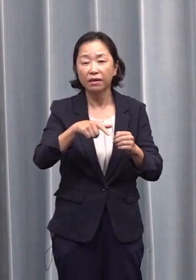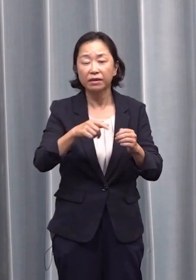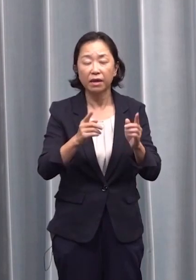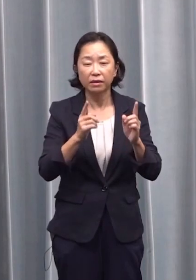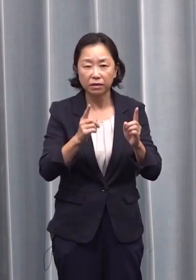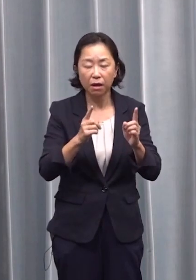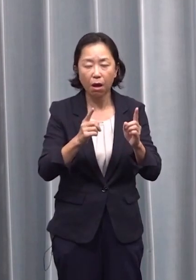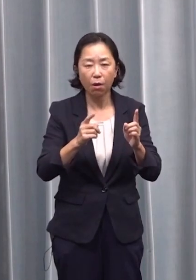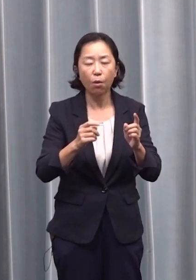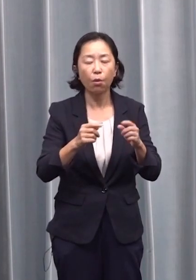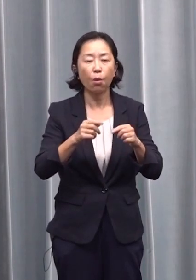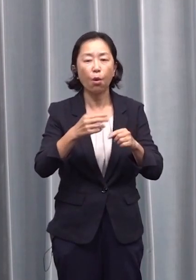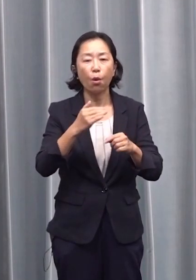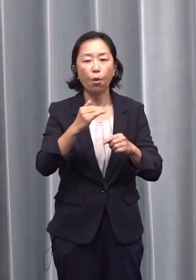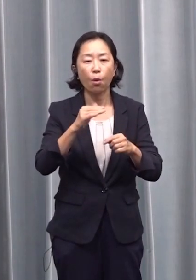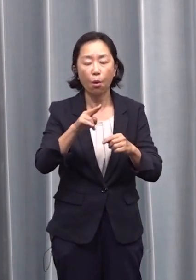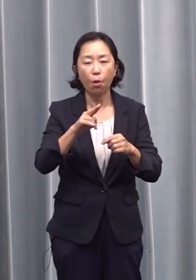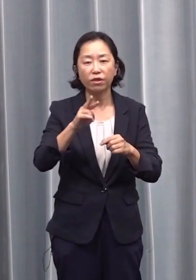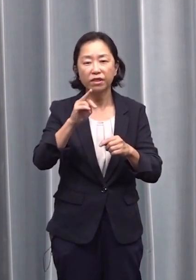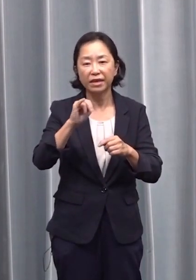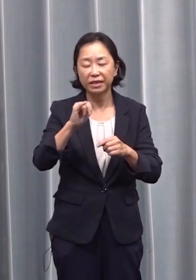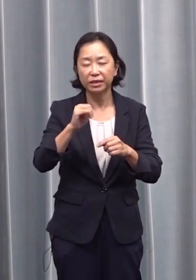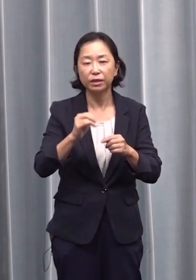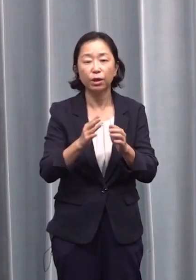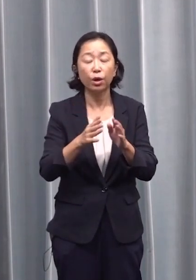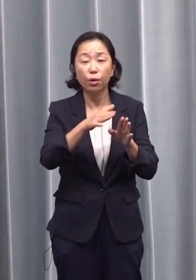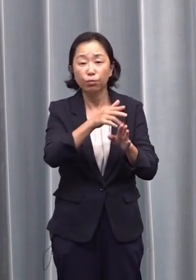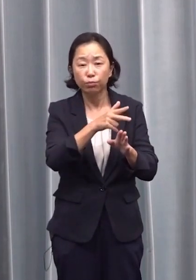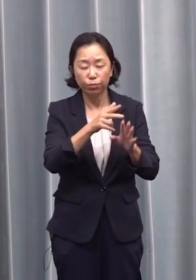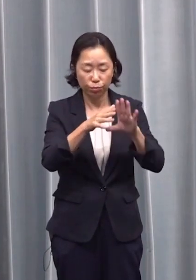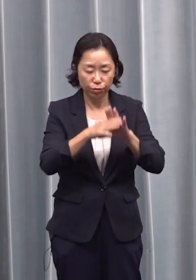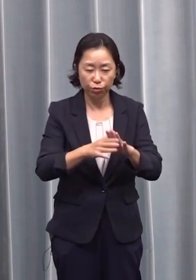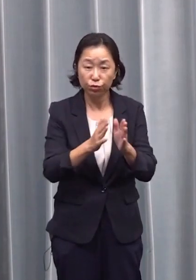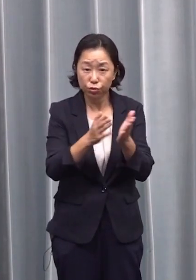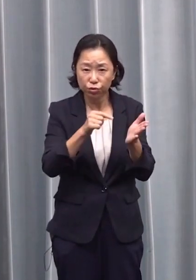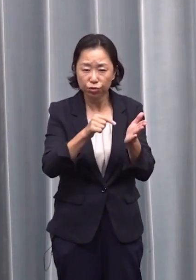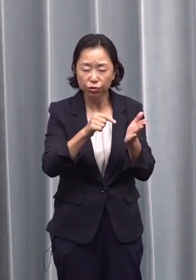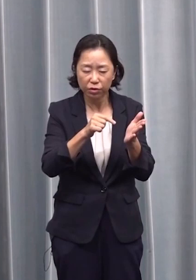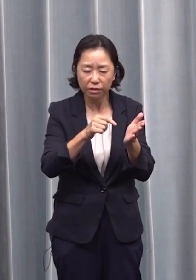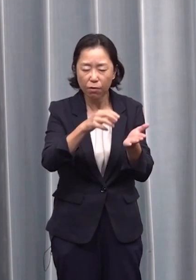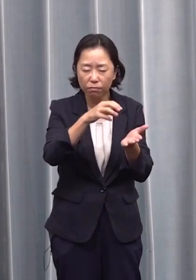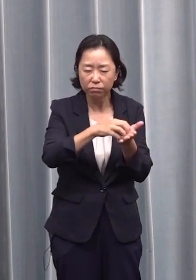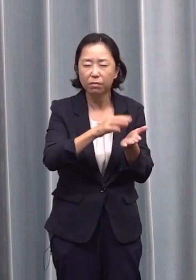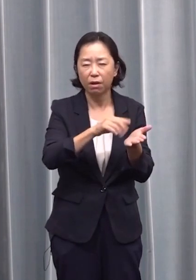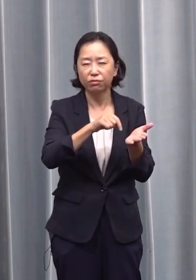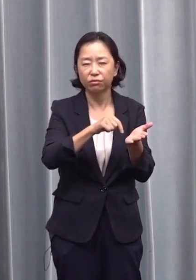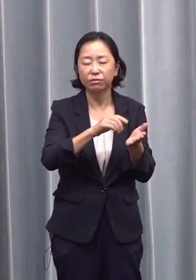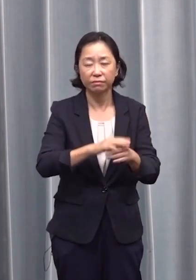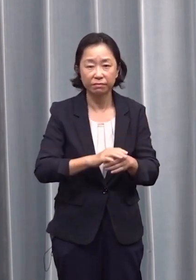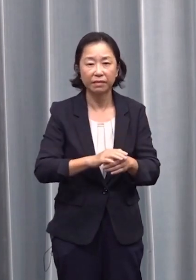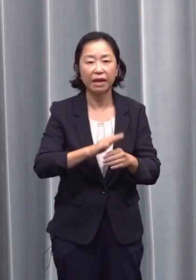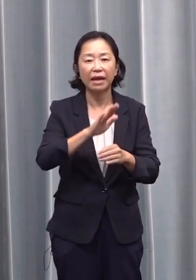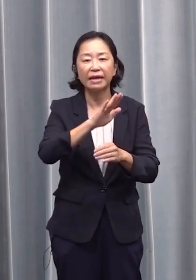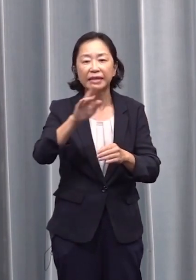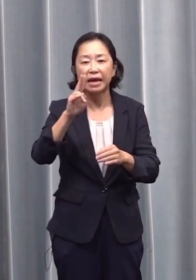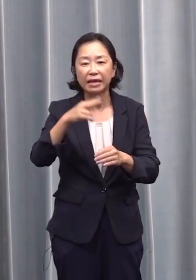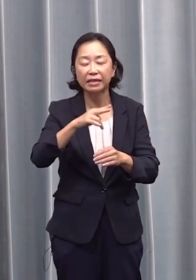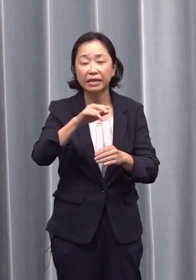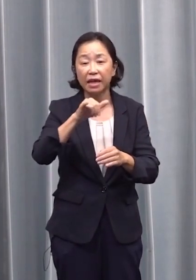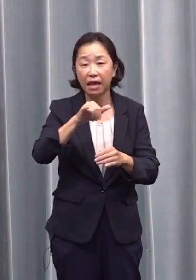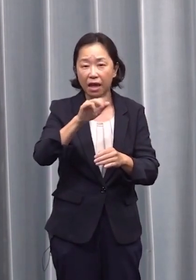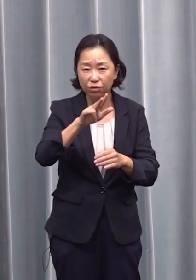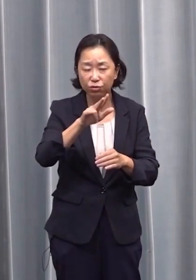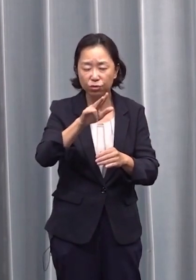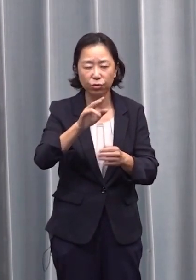疑惑も指摘されました。まあ、女性問題というだけではないですけれど、このデリヘルの使用とかですね、愛人宅からの通勤含め